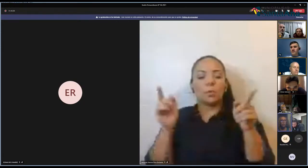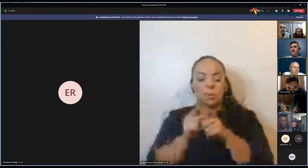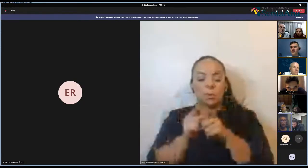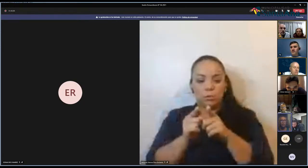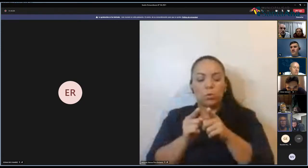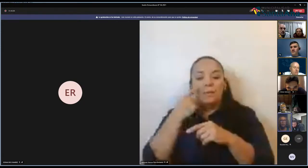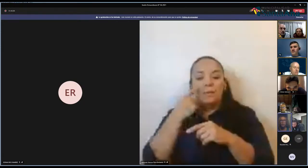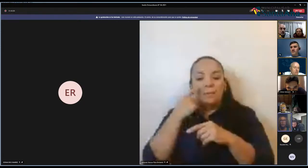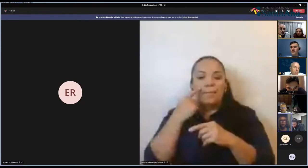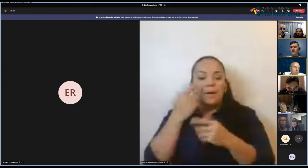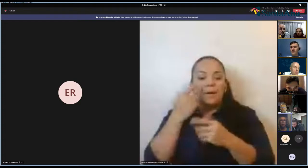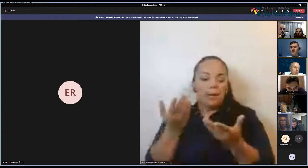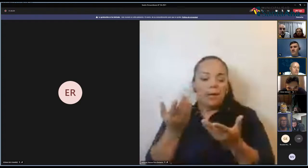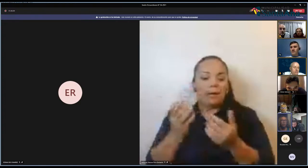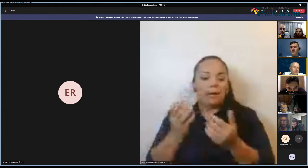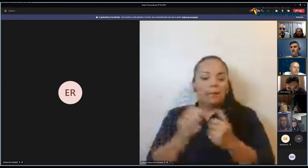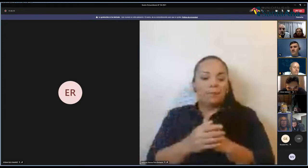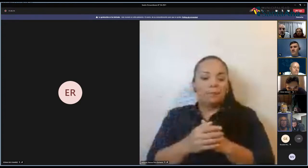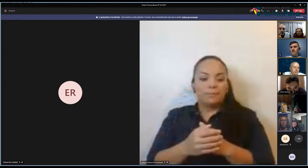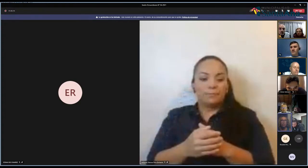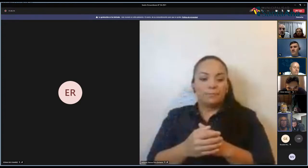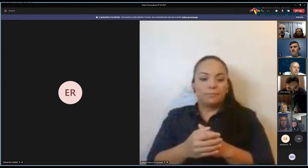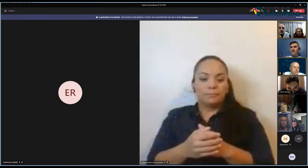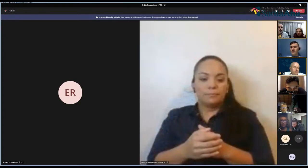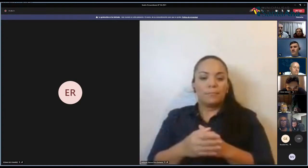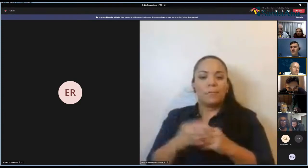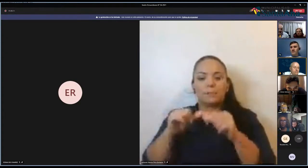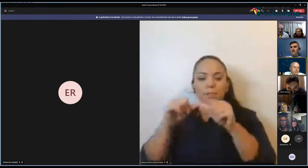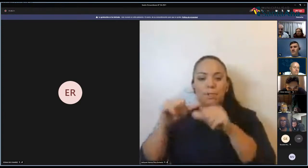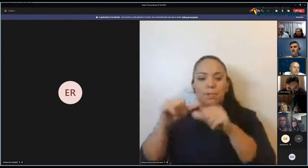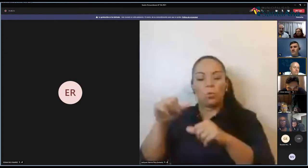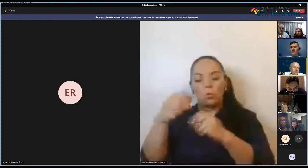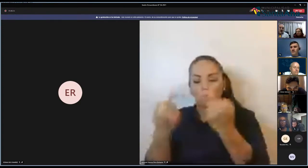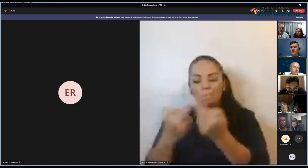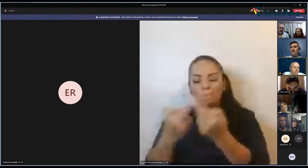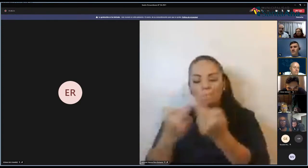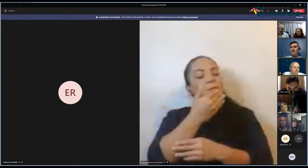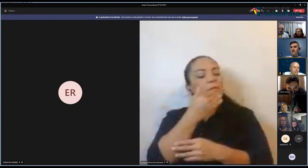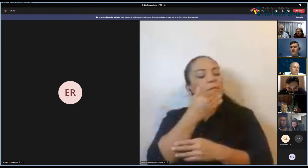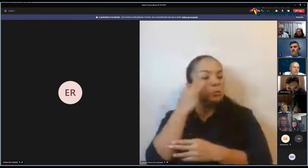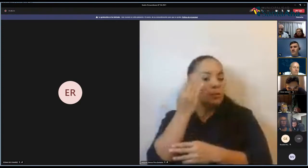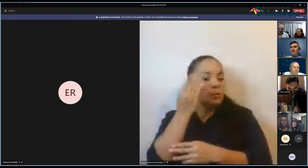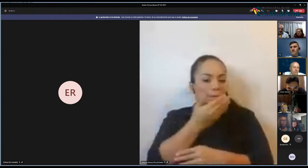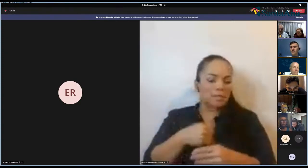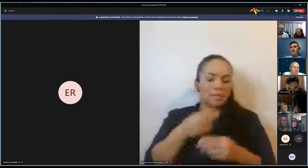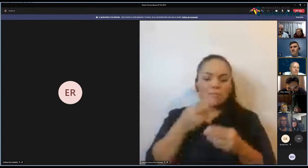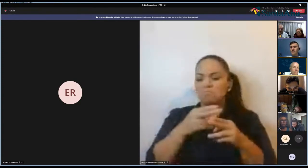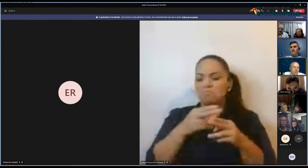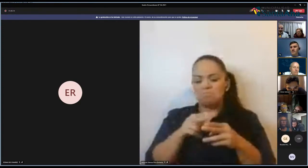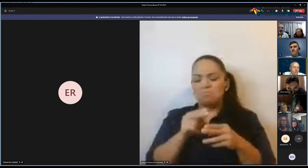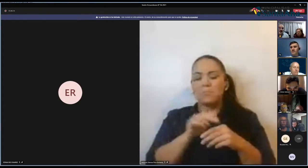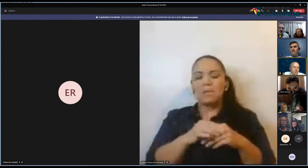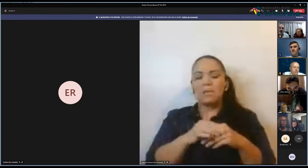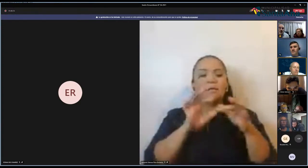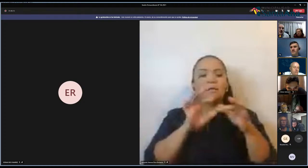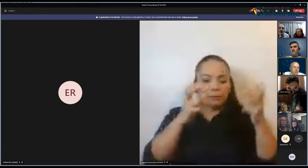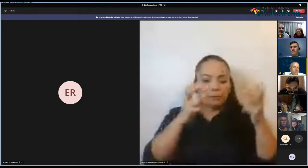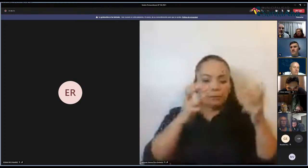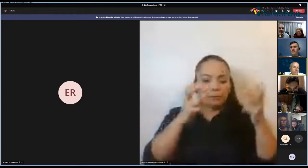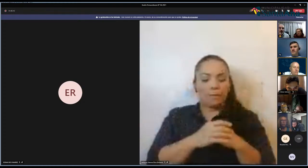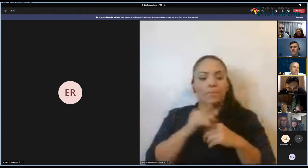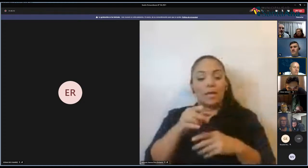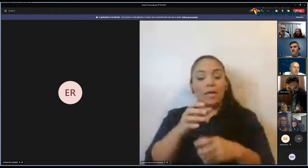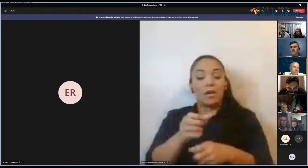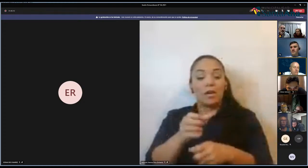dar la palabra a la siguiente audiencia muchas gracias presidente muy rápido esté relacionado con el tema de retenciones que